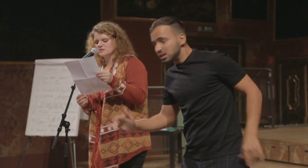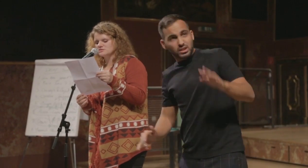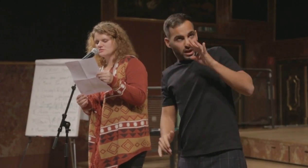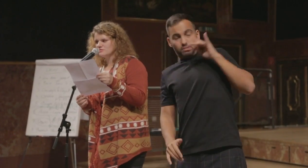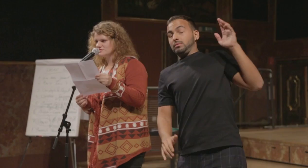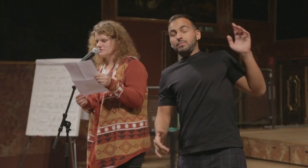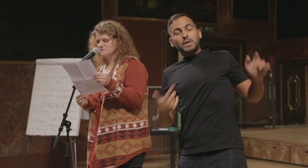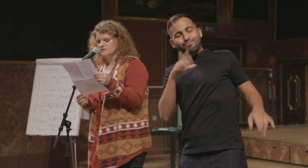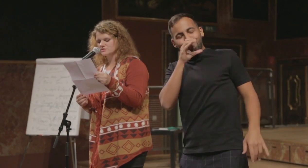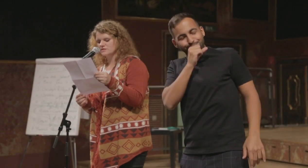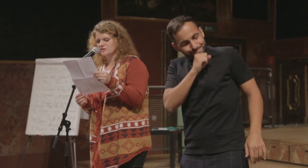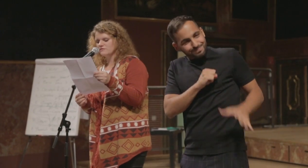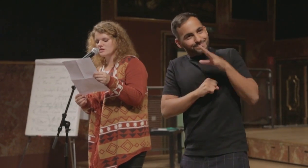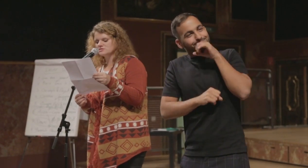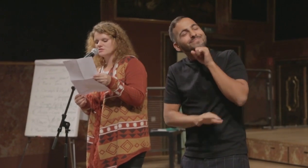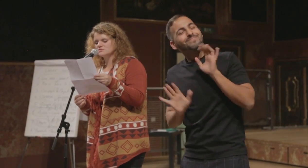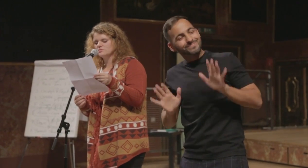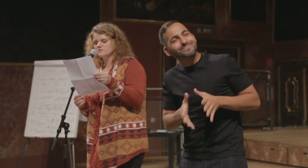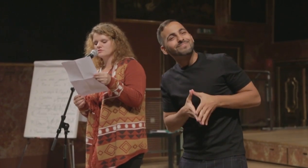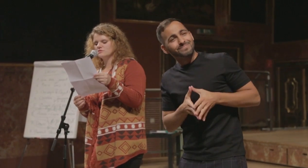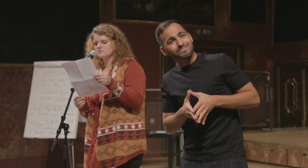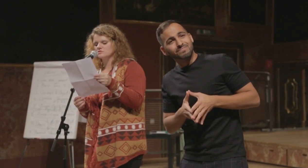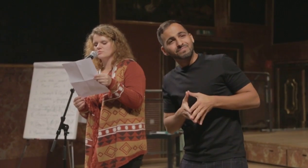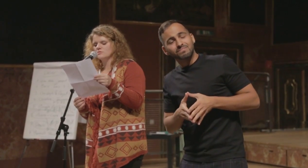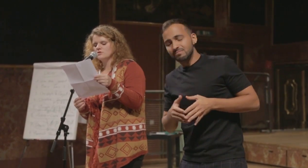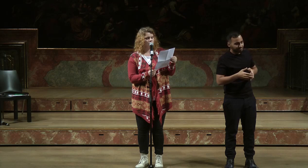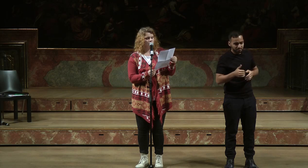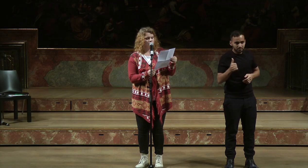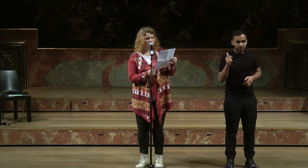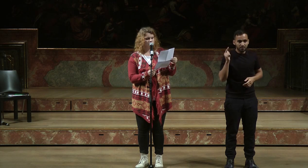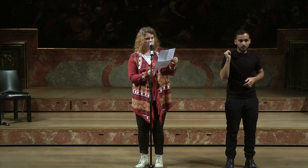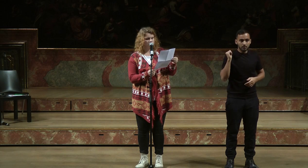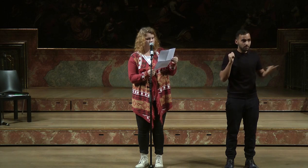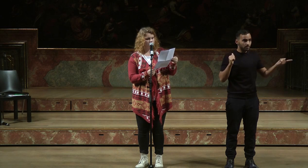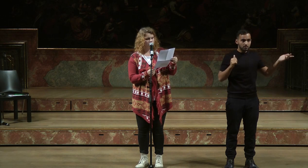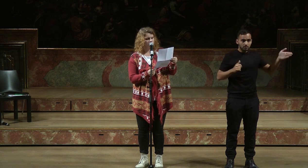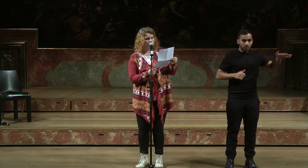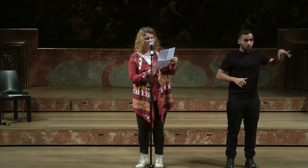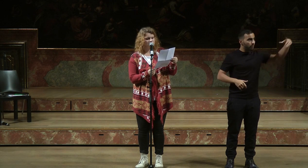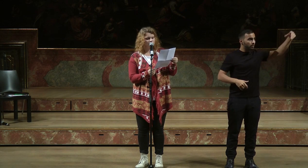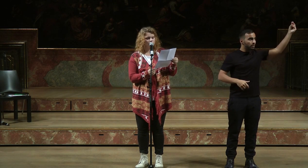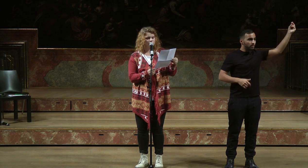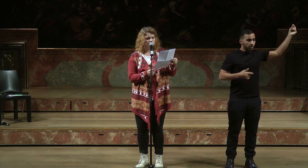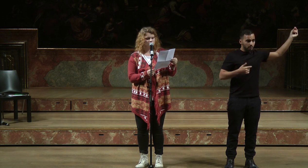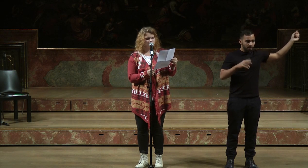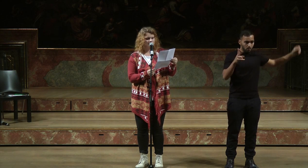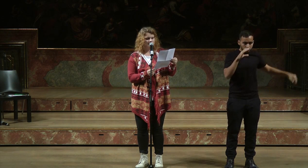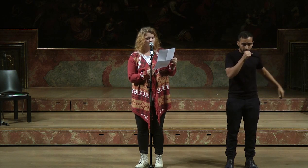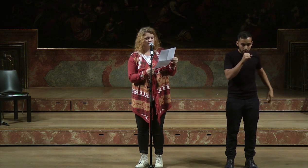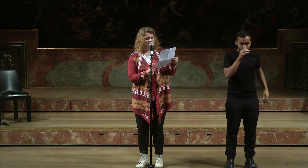hast. Du hast viel zu viel verschwiegen. Vorgestern, da ist Opa gestorben. Ja, du hast viel zu viel verschwiegen und du weißt nicht, warum das so ist. Du weißt nicht,